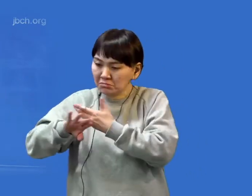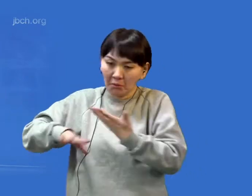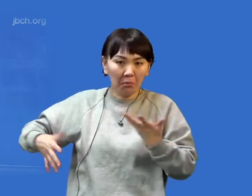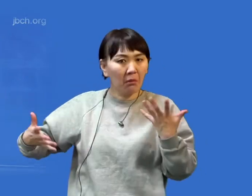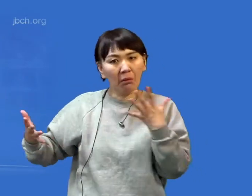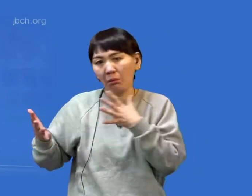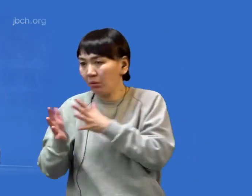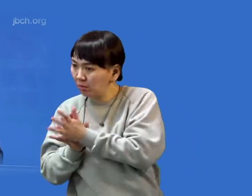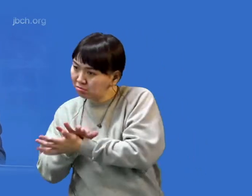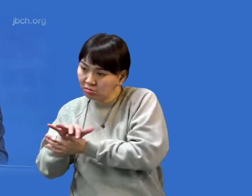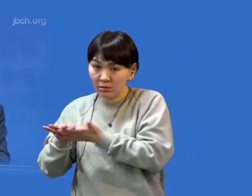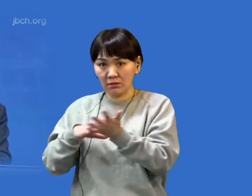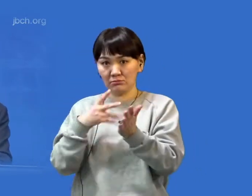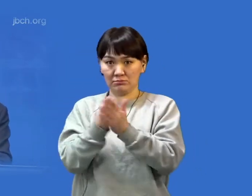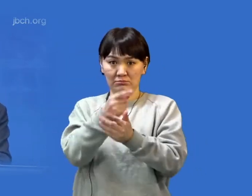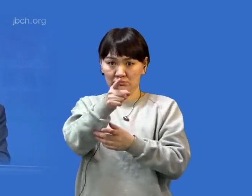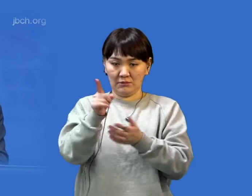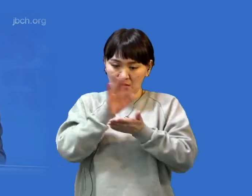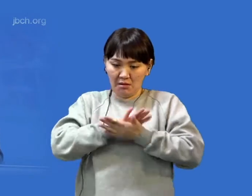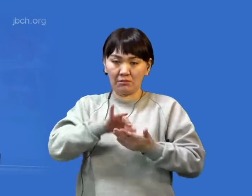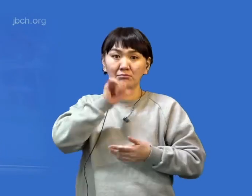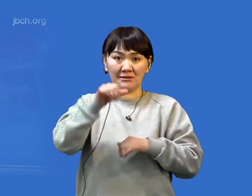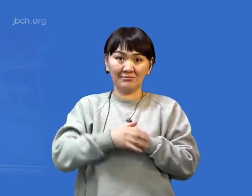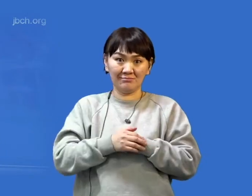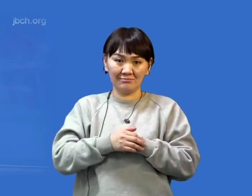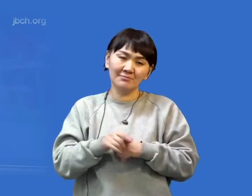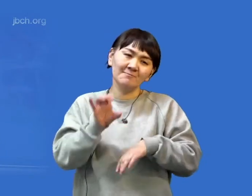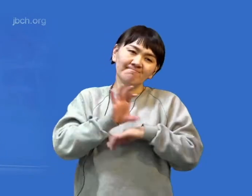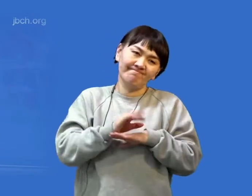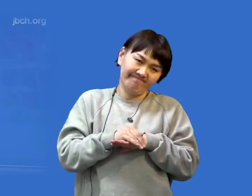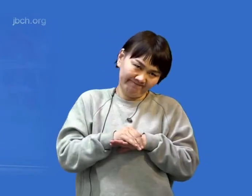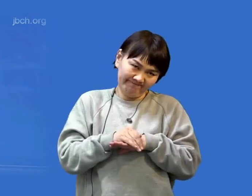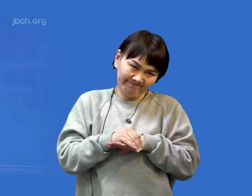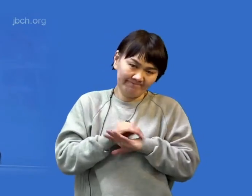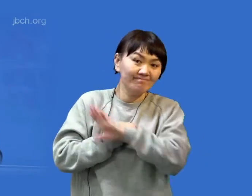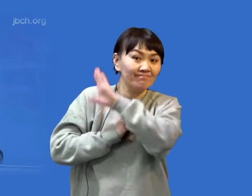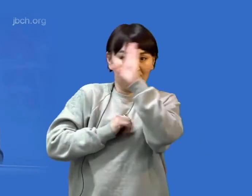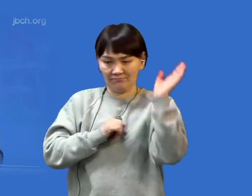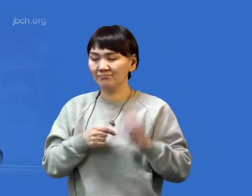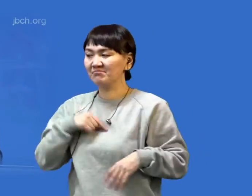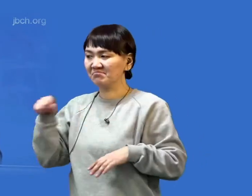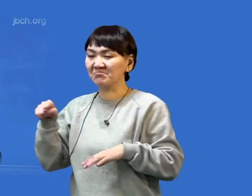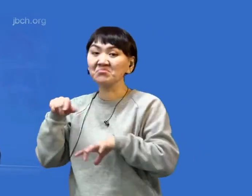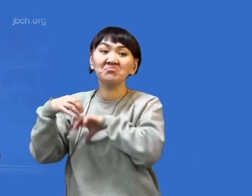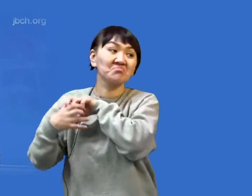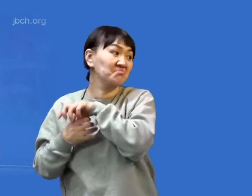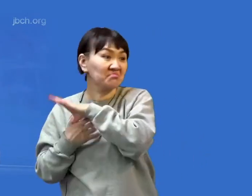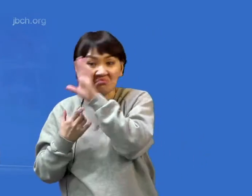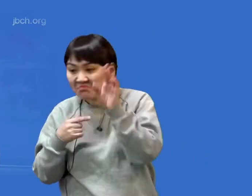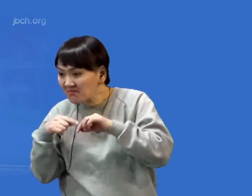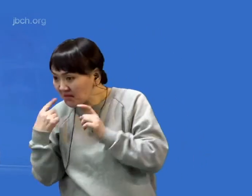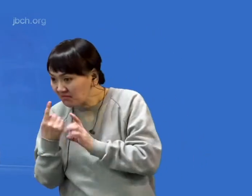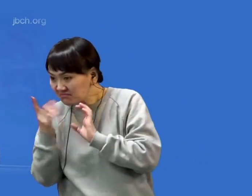Христтгч хүний дотор орж ирж байгаа халын ертөнц рүү явчихаа. Гэ мэдээж бүгд тийм биш л дээ. Тийм хүмүүс нь олон байна.